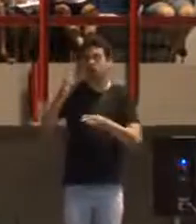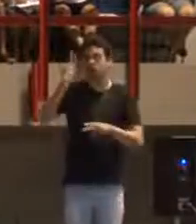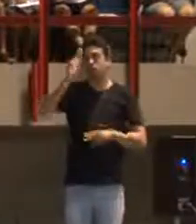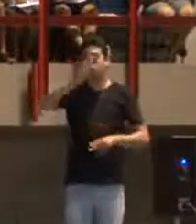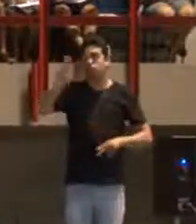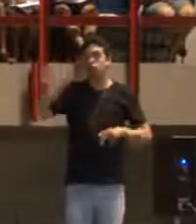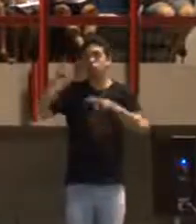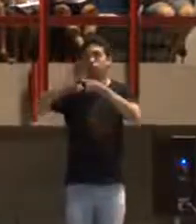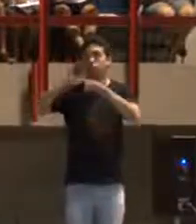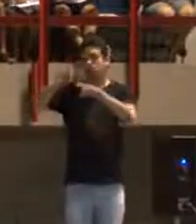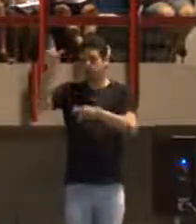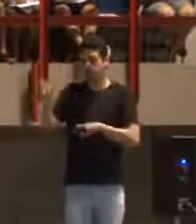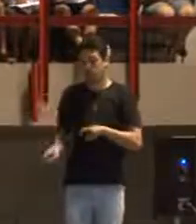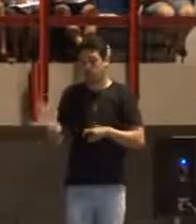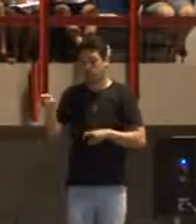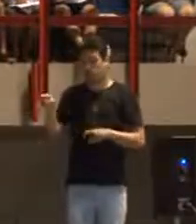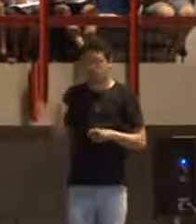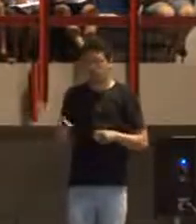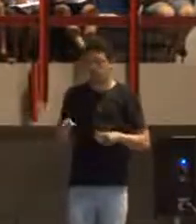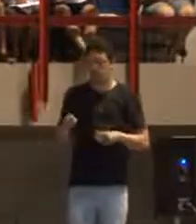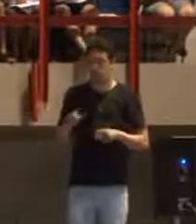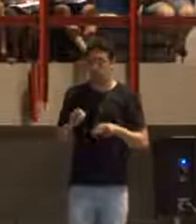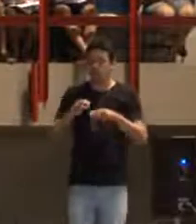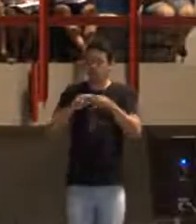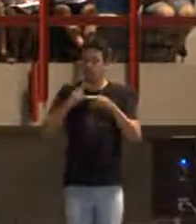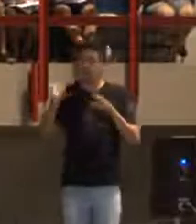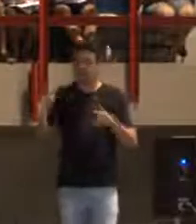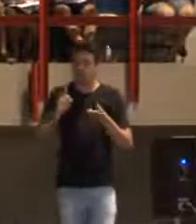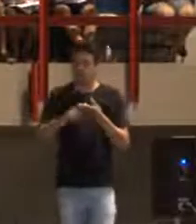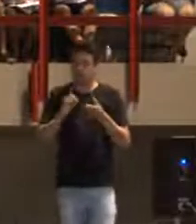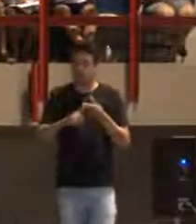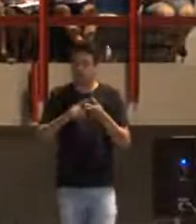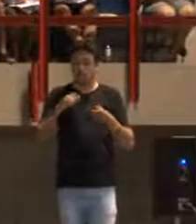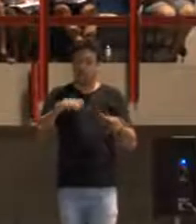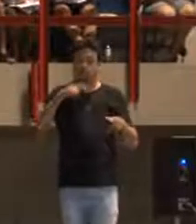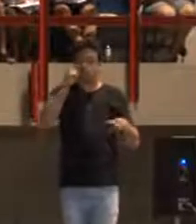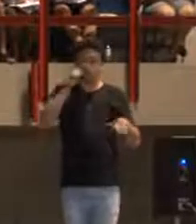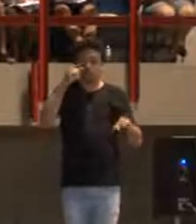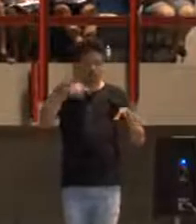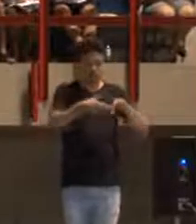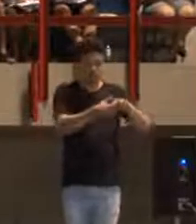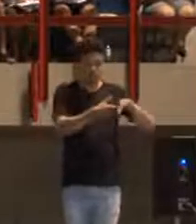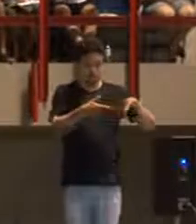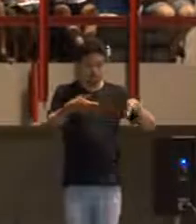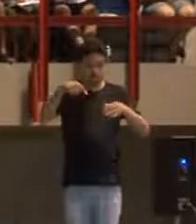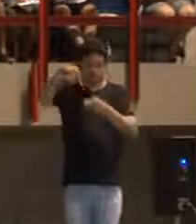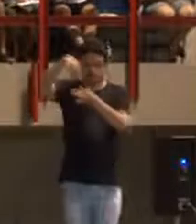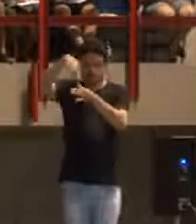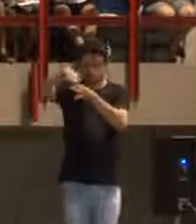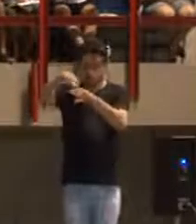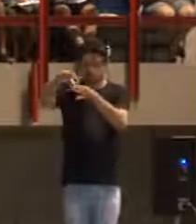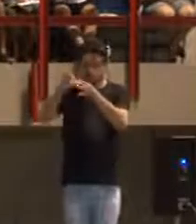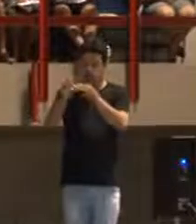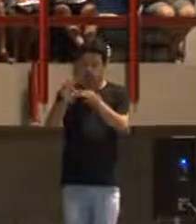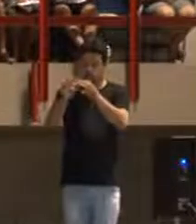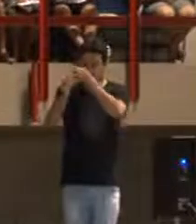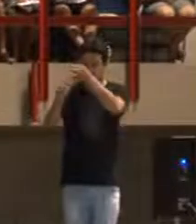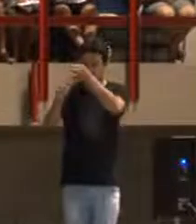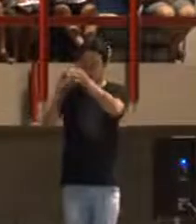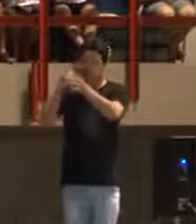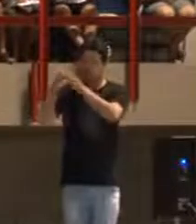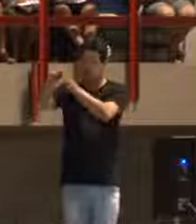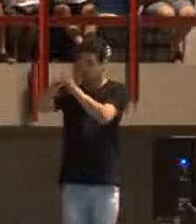um médico chamado Nicolau. E esse exame, a mulher coleta secreções, manda para o laboratório e identifica se está